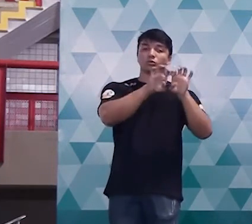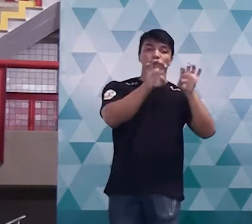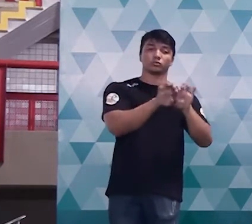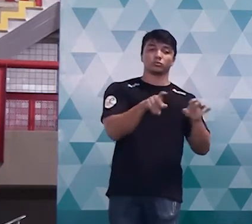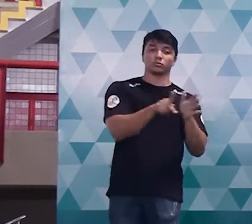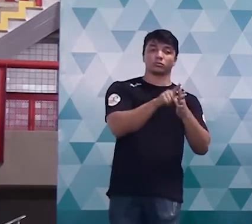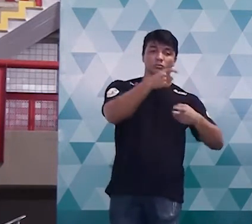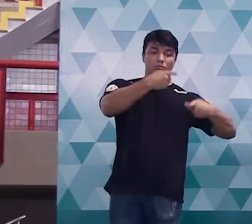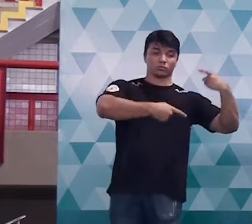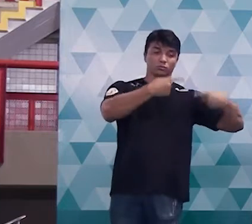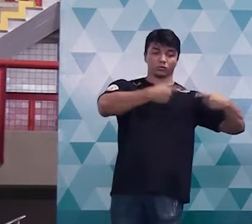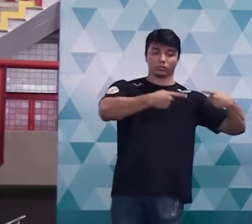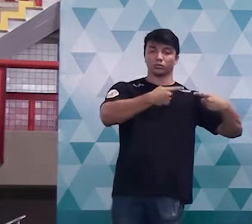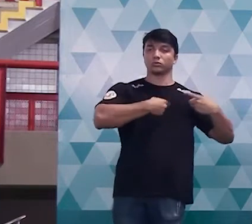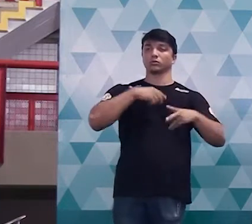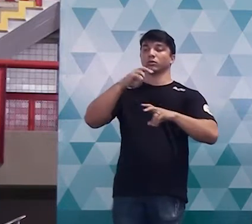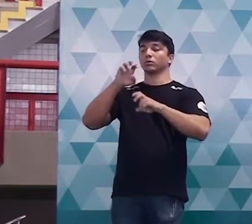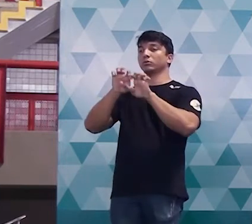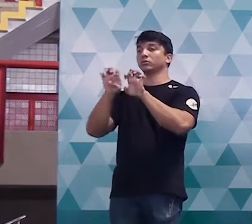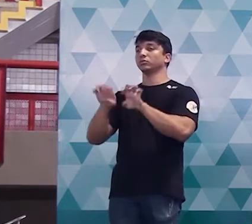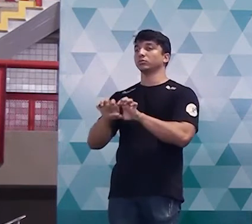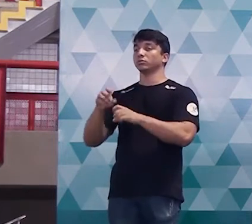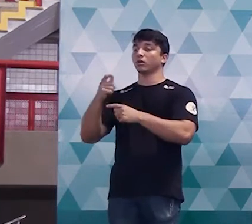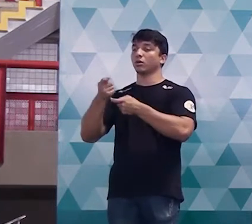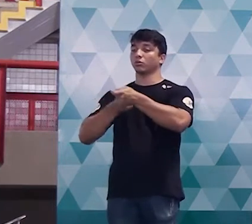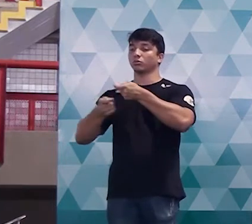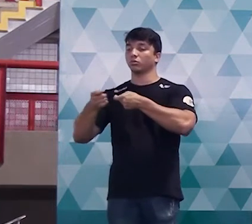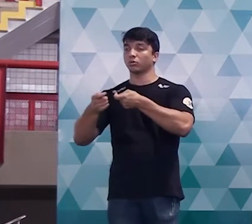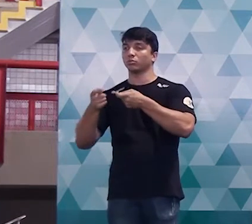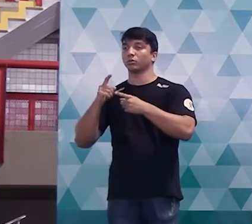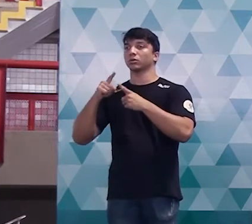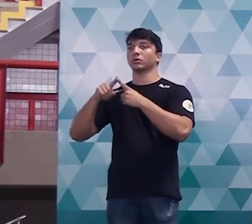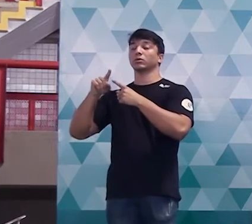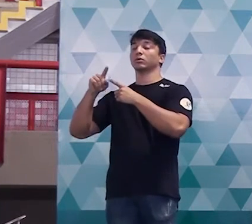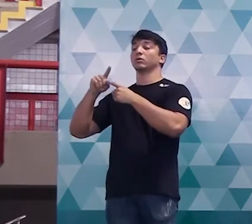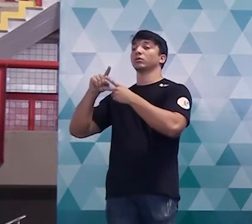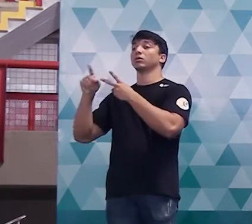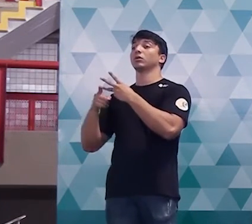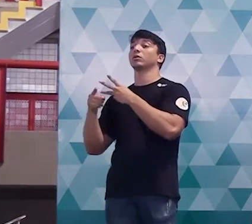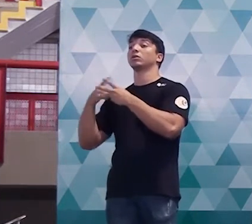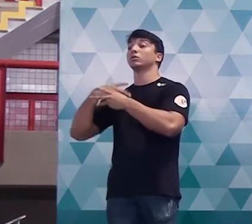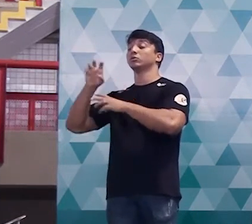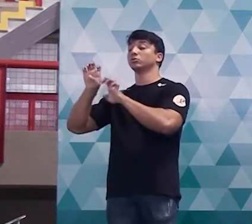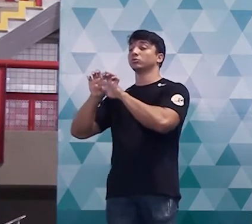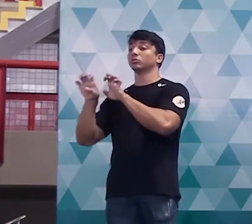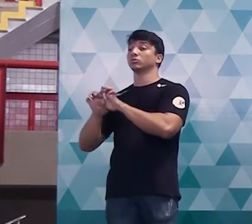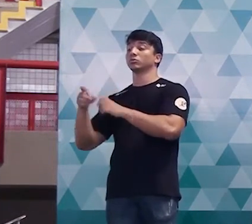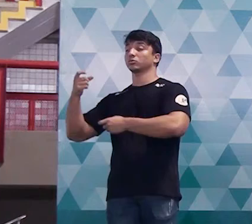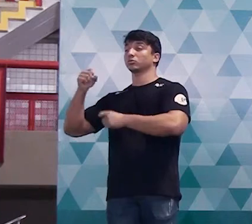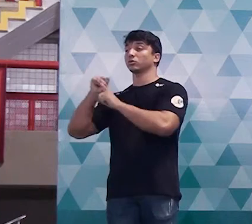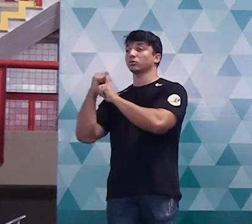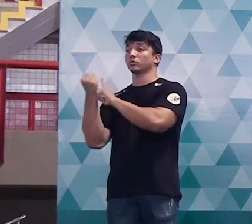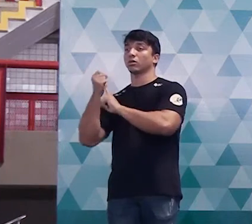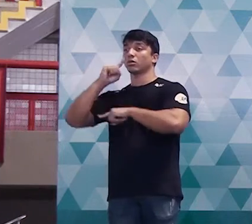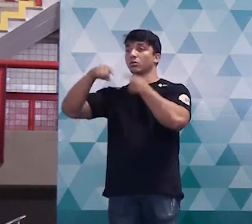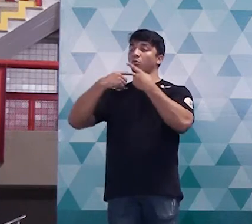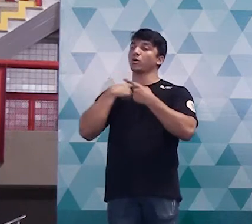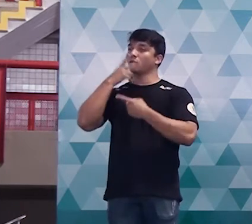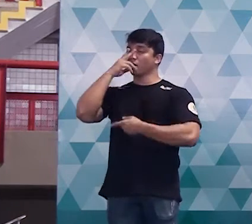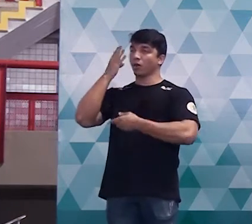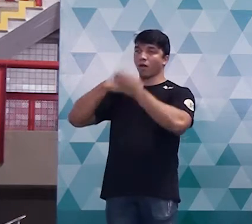política, estrutura econômica, estrutura social e depois as revoltas e as guerras que aconteceram